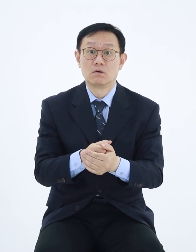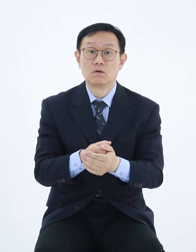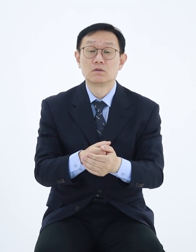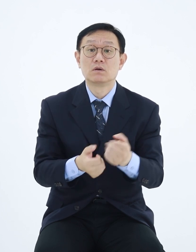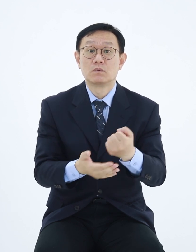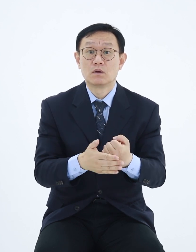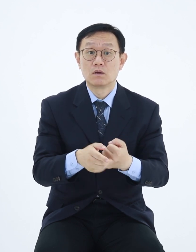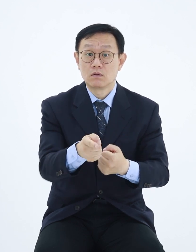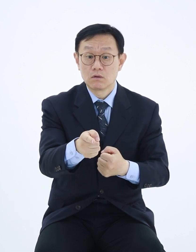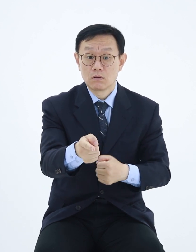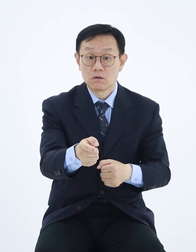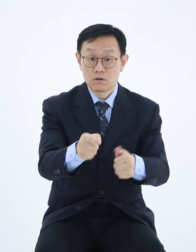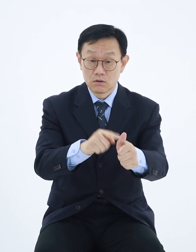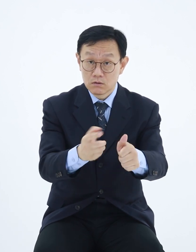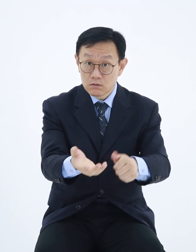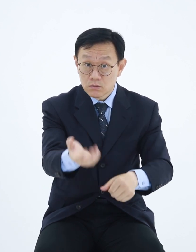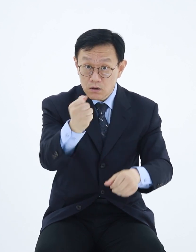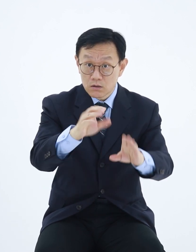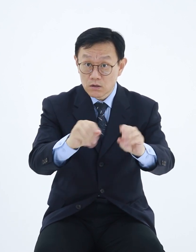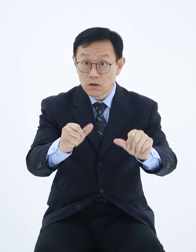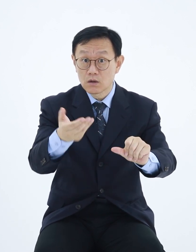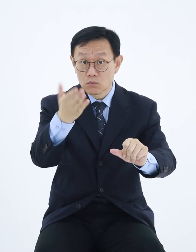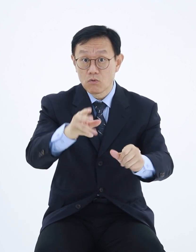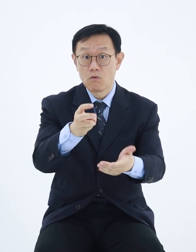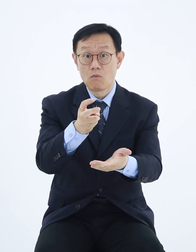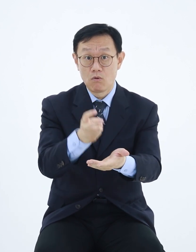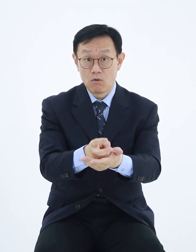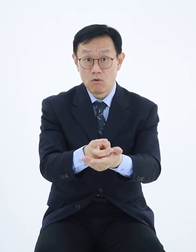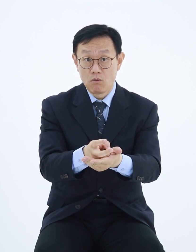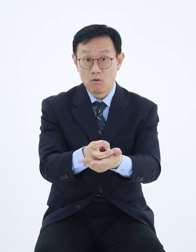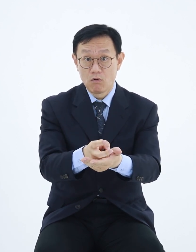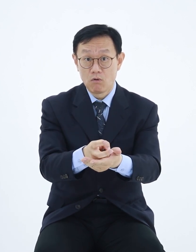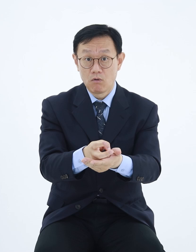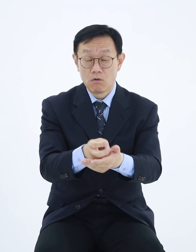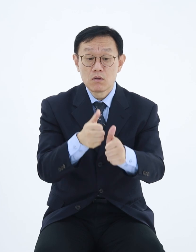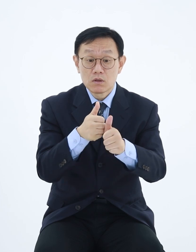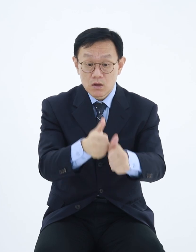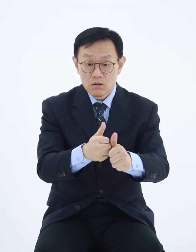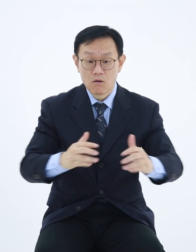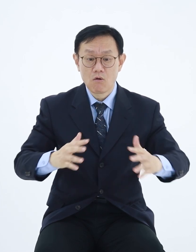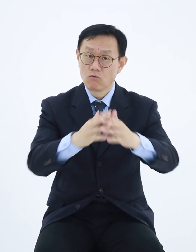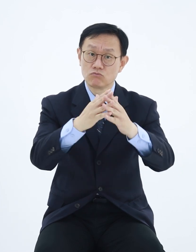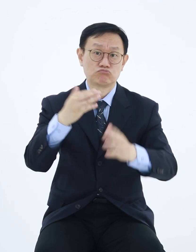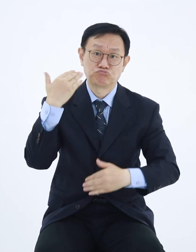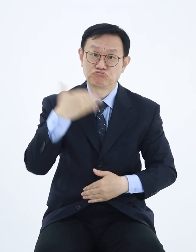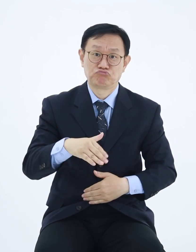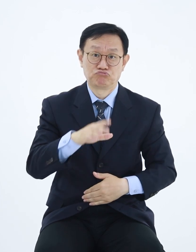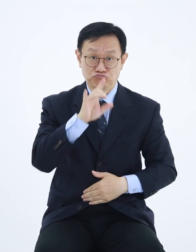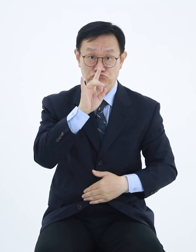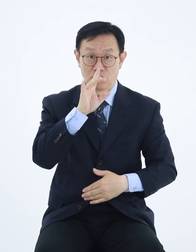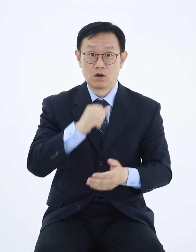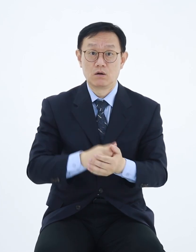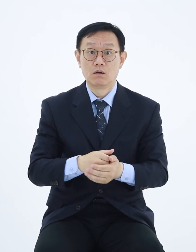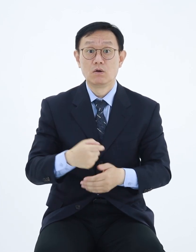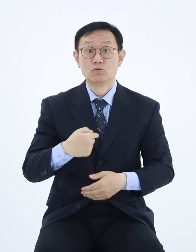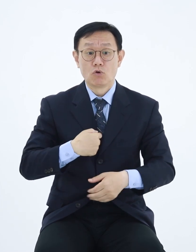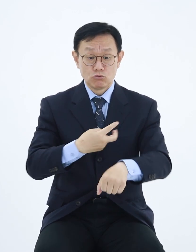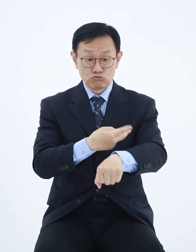소유의 땅이라고 해도 법적으로 그 어떤 건축도 불가합니다. 저는 수영장이 꼭